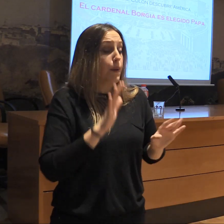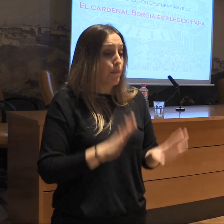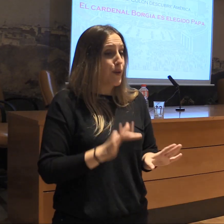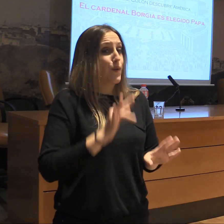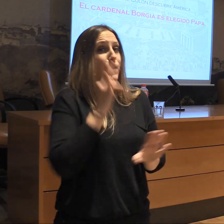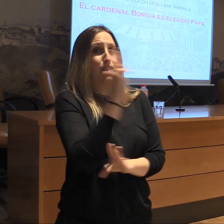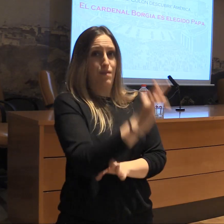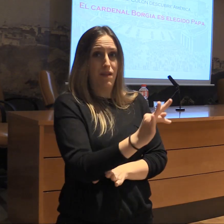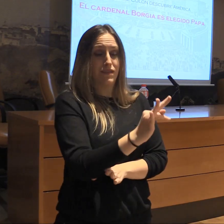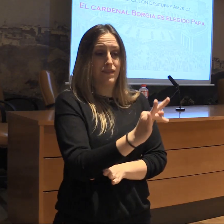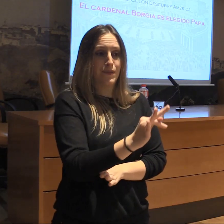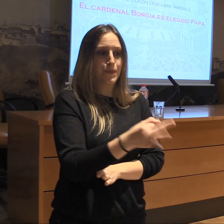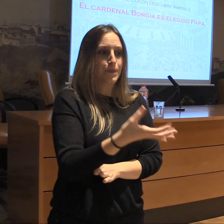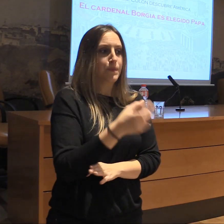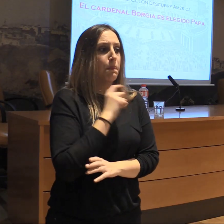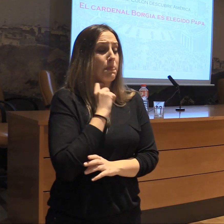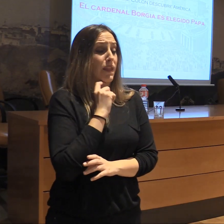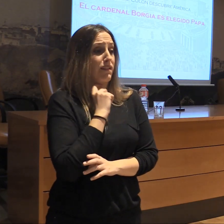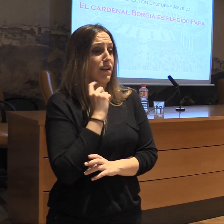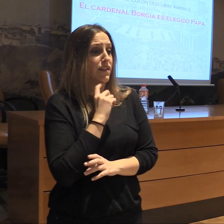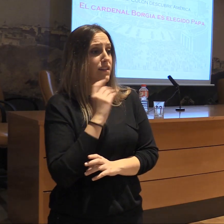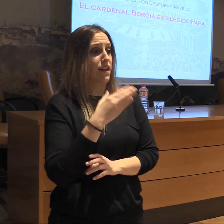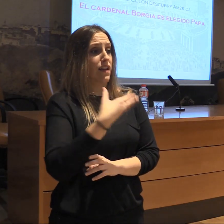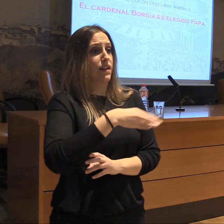Borgia, procedente de Valencia,